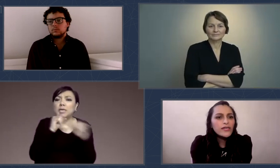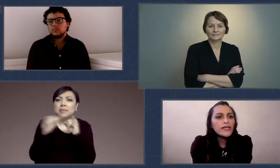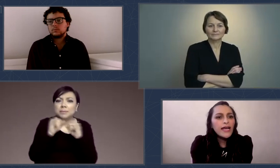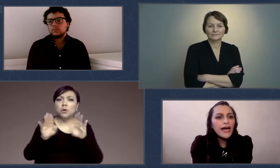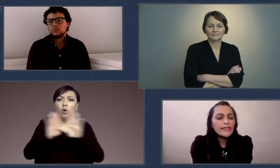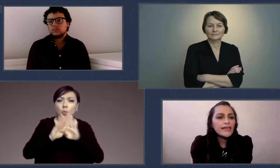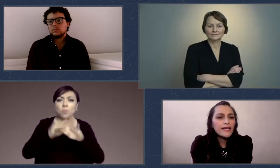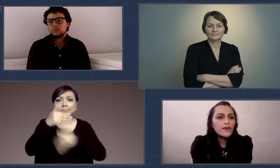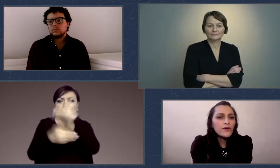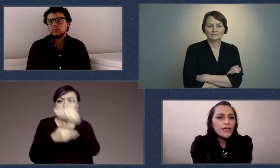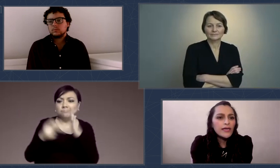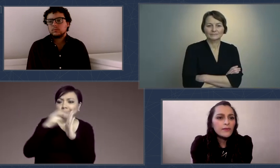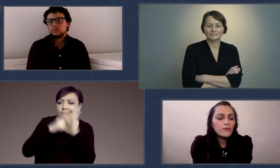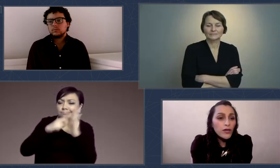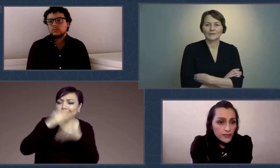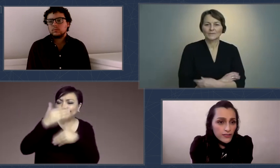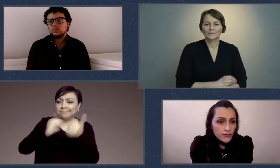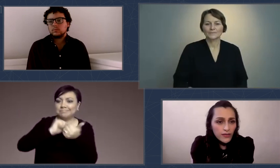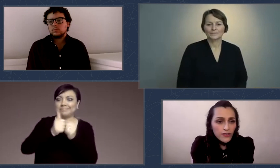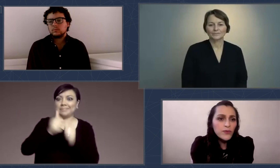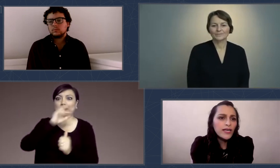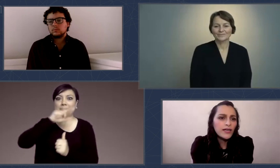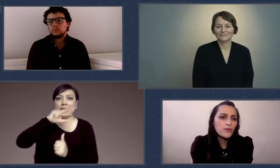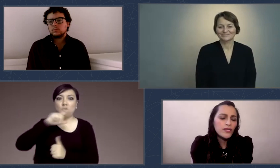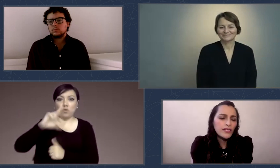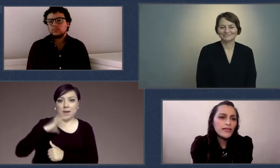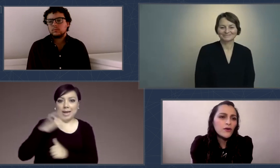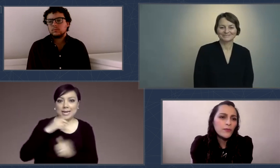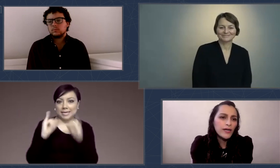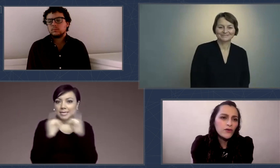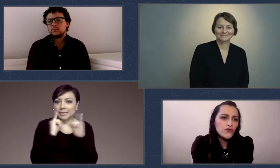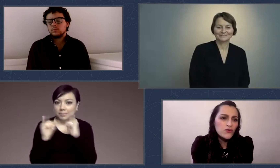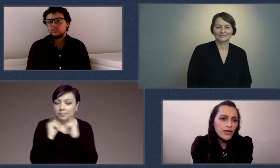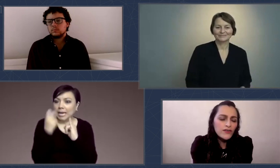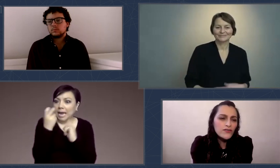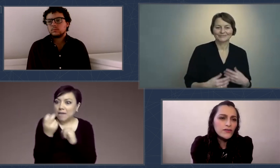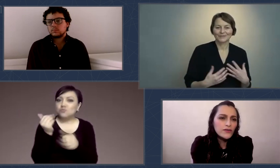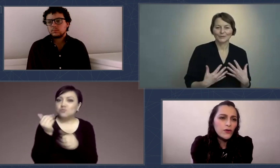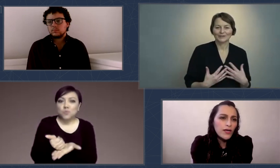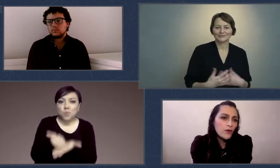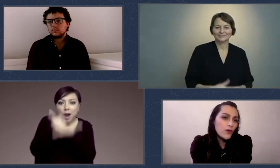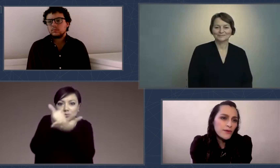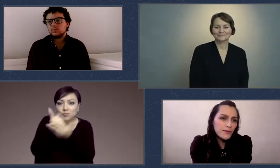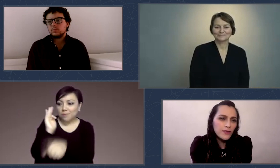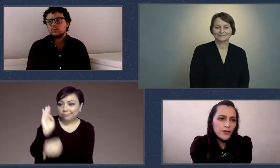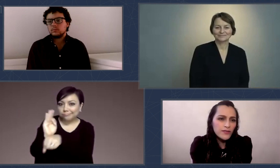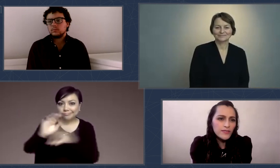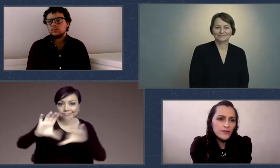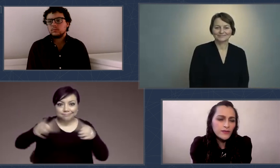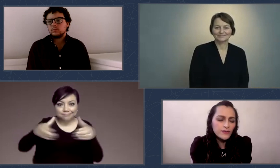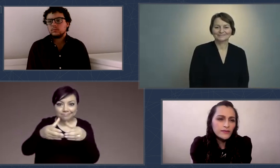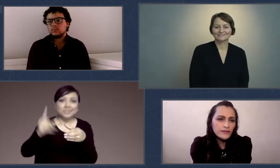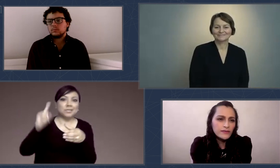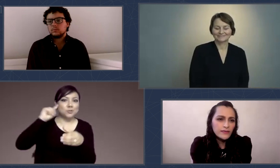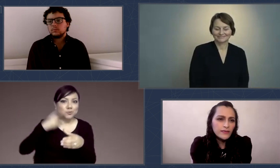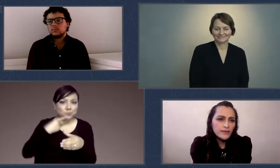cambio ha traído buenos resultados para la comunidad o para los usuarios. ¿Lo has vivido, lo has